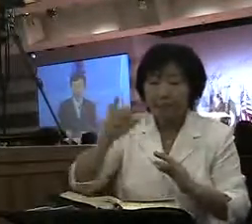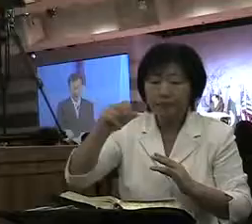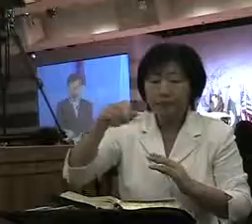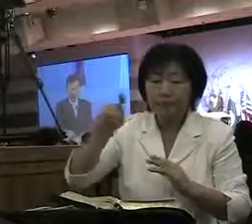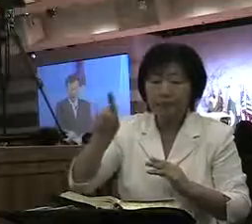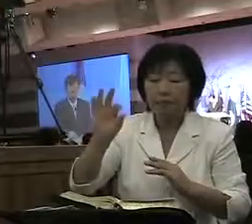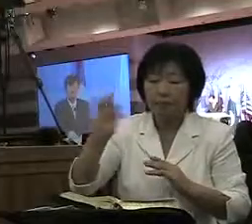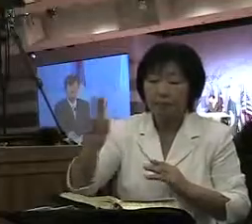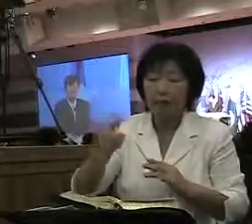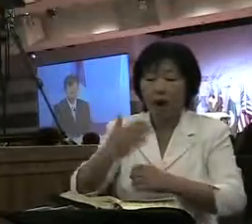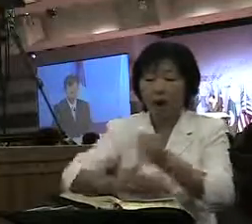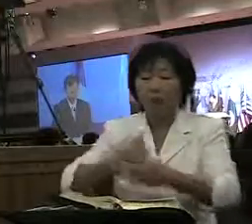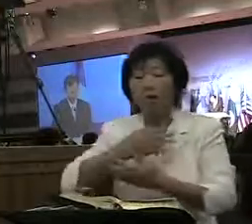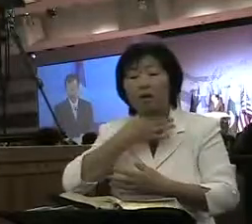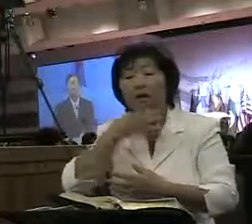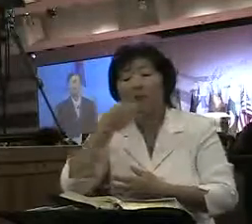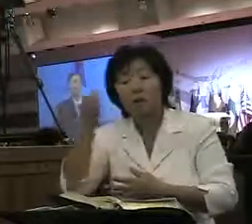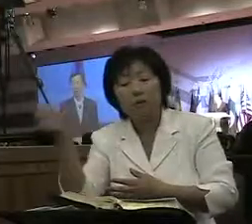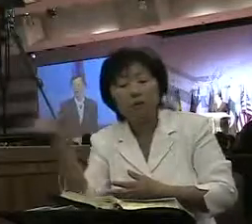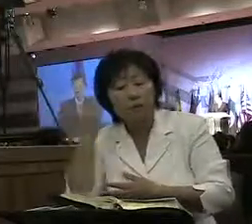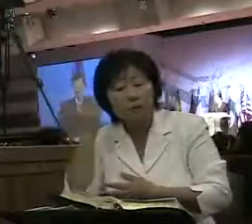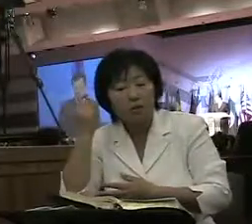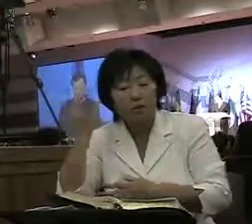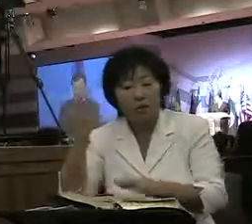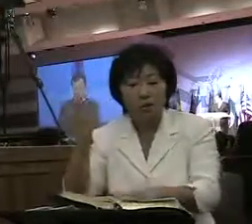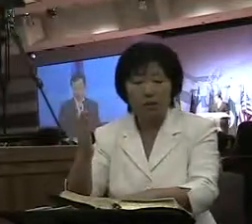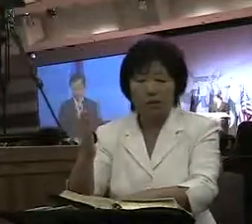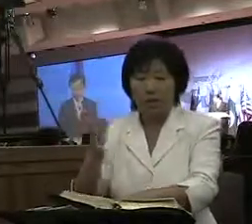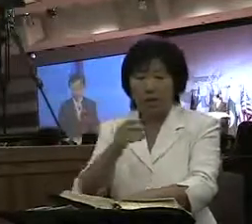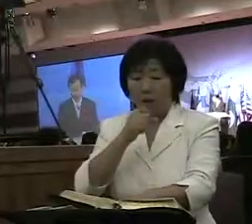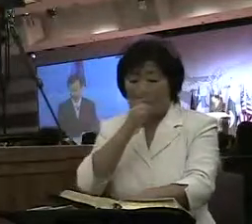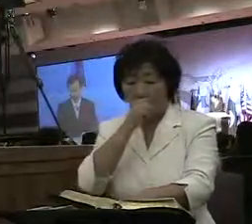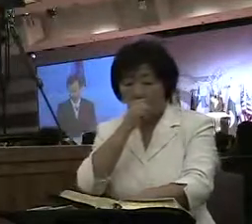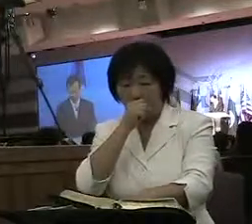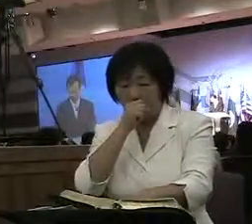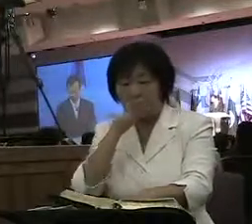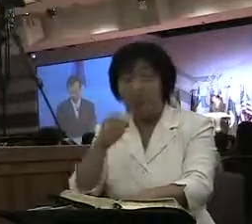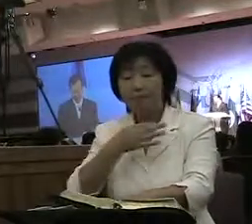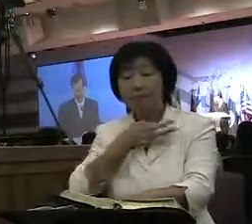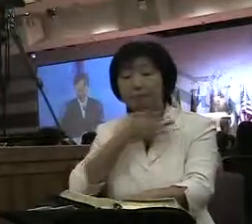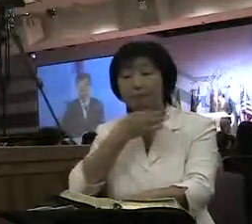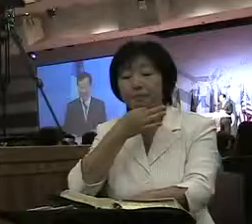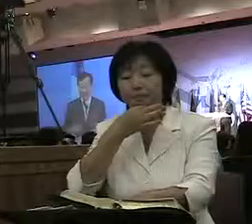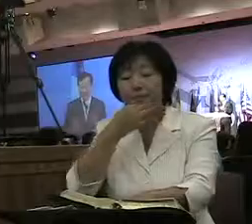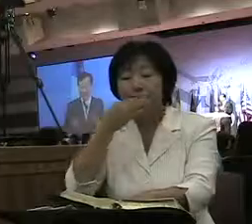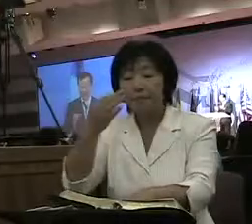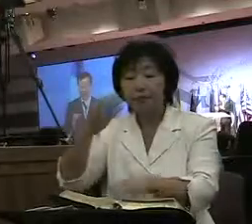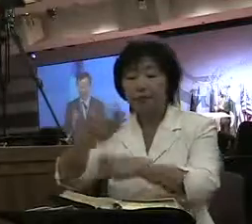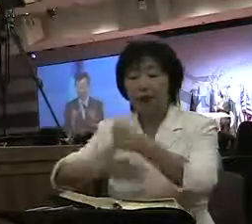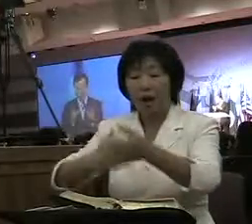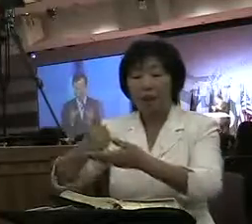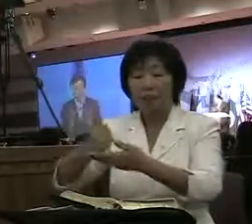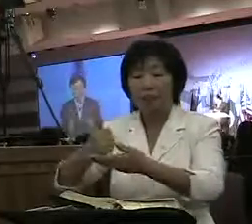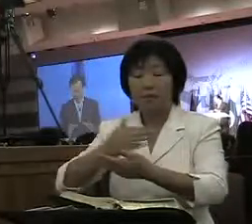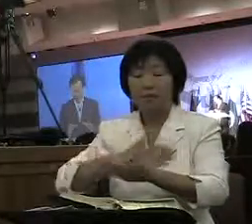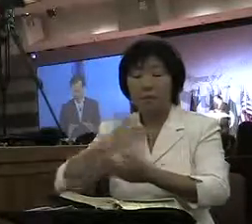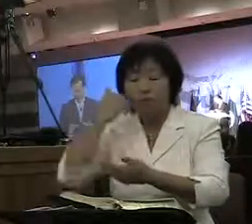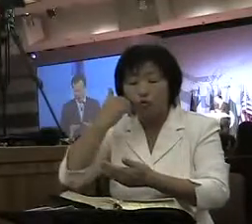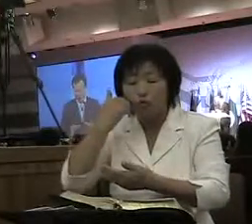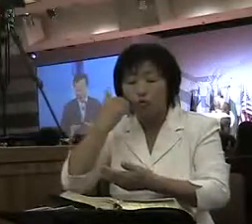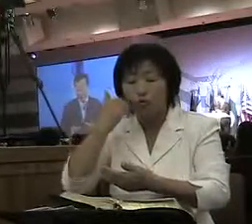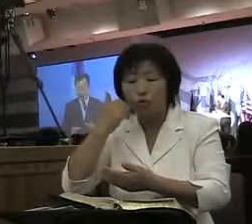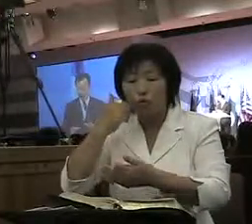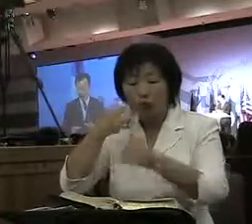하나님의 음성을 듣게 됩니다. 그 음성이 무엇입니까? 하나님이 말씀하시죠. 내가 누구를